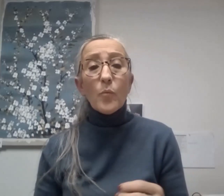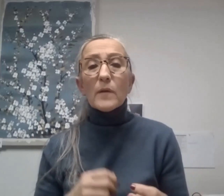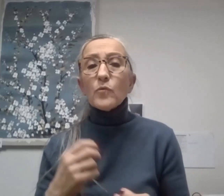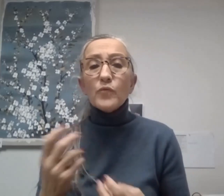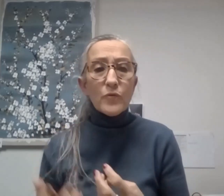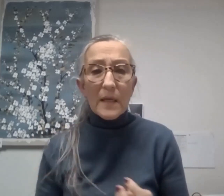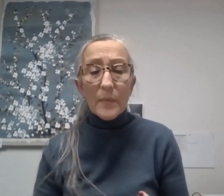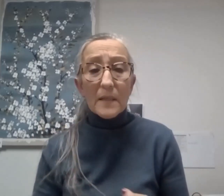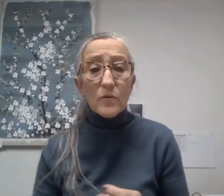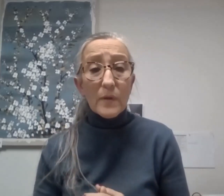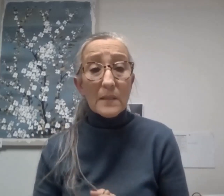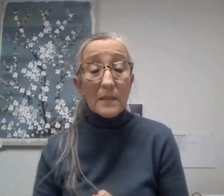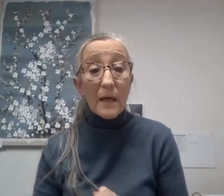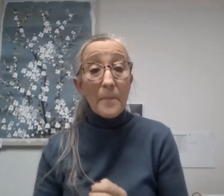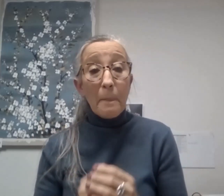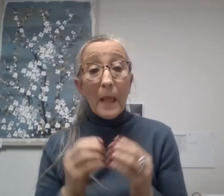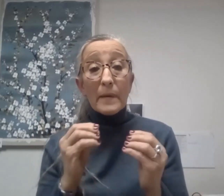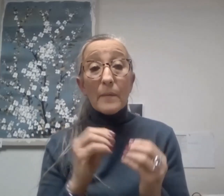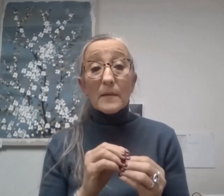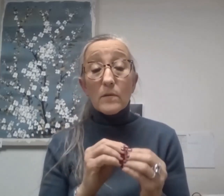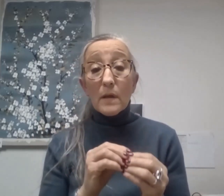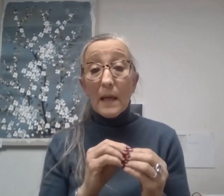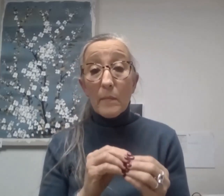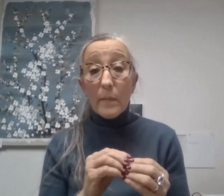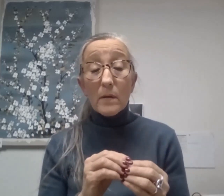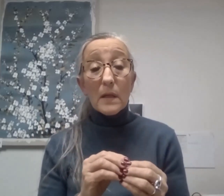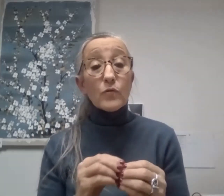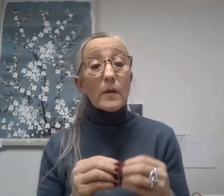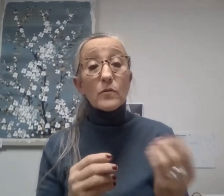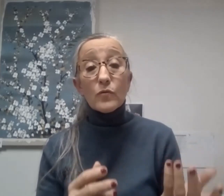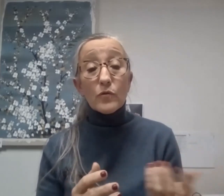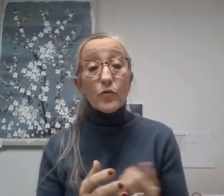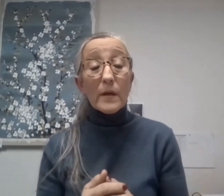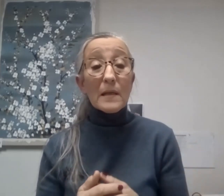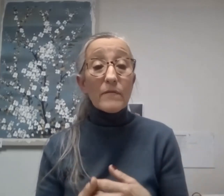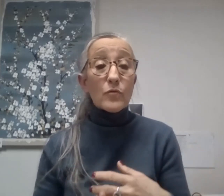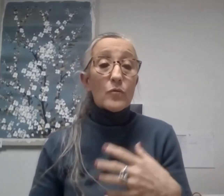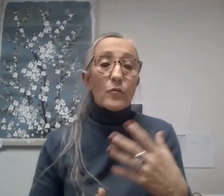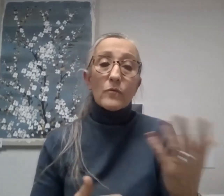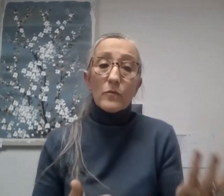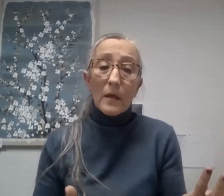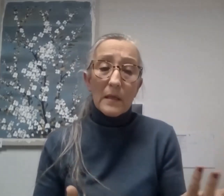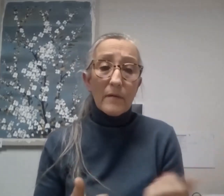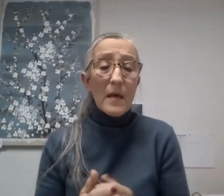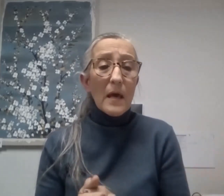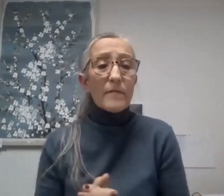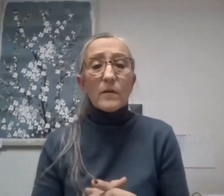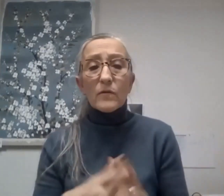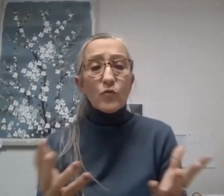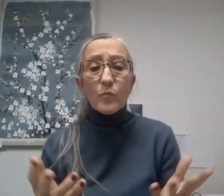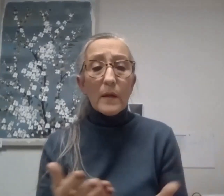ça. On parle de beaucoup d'adaptation, etc. Mais la personne elle-même, qu'elle soit sourde, que ce soit un élève sourd ou un